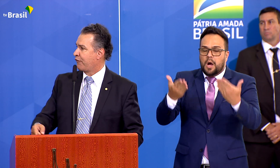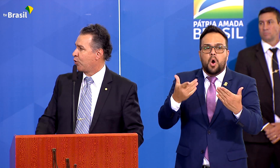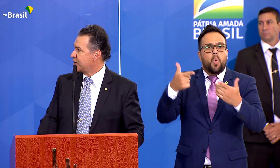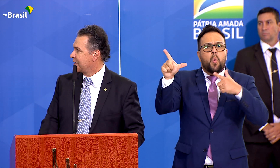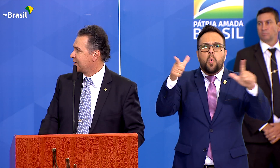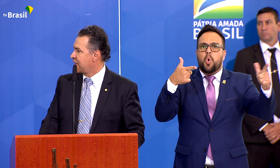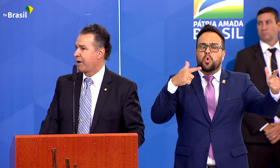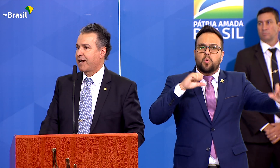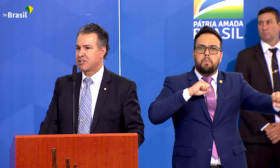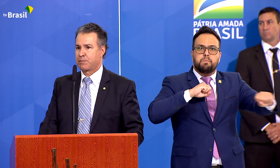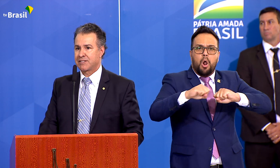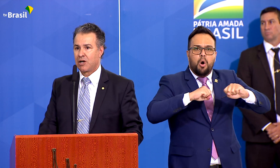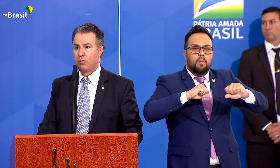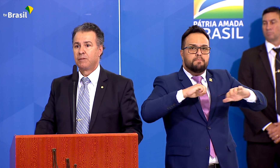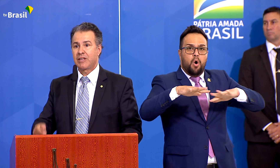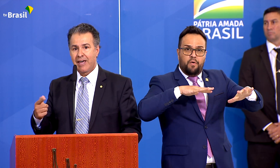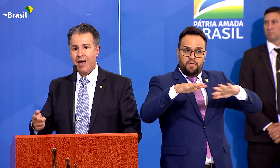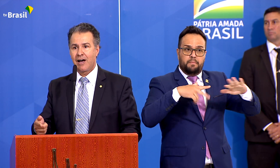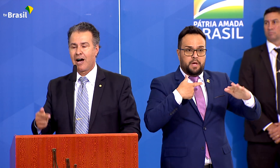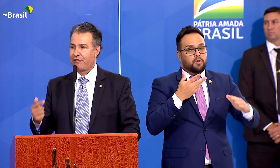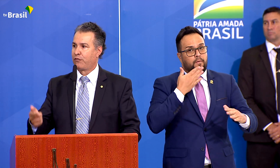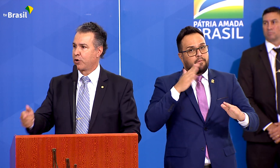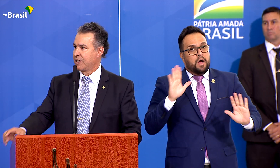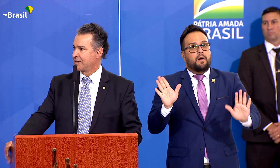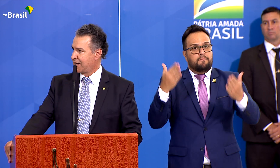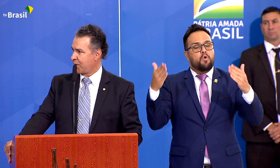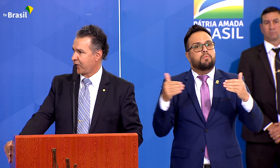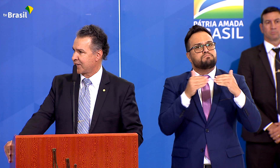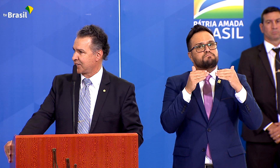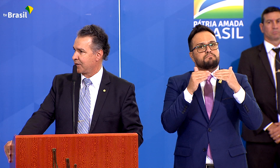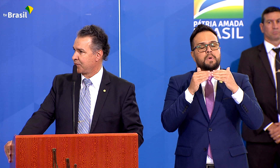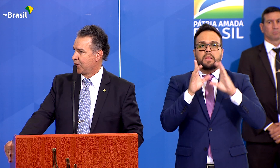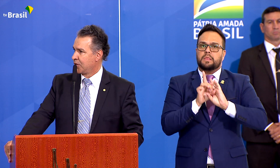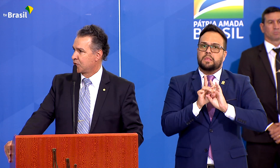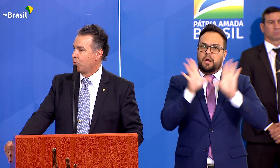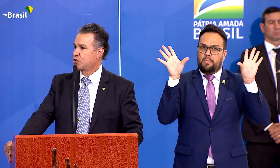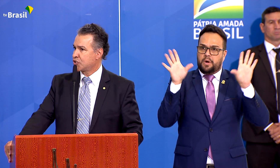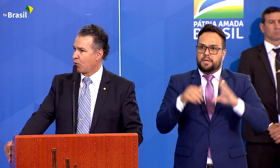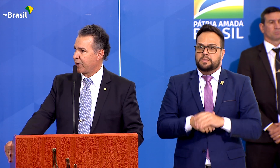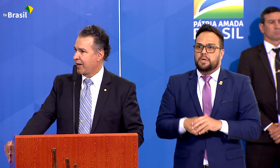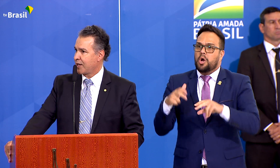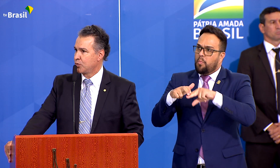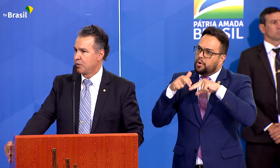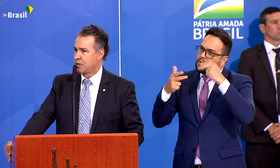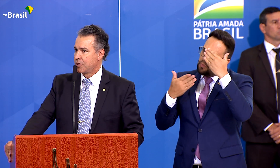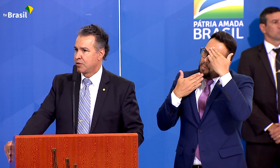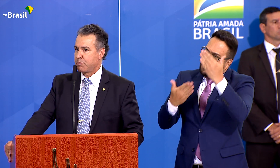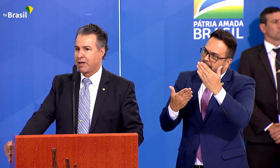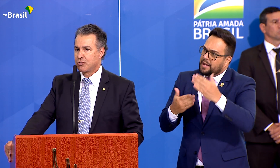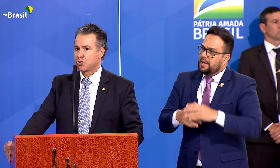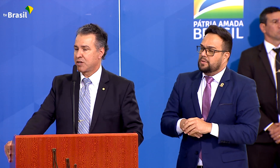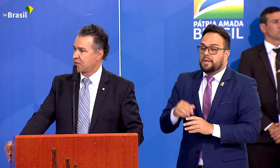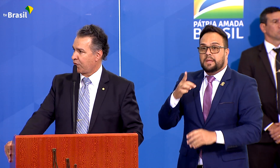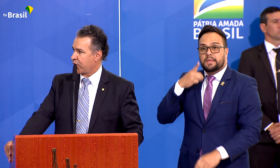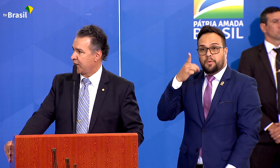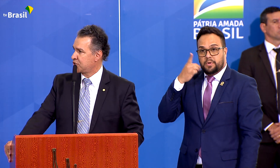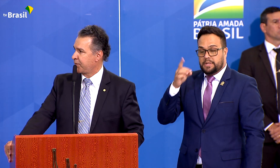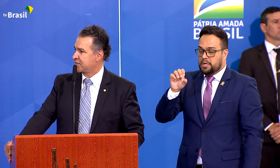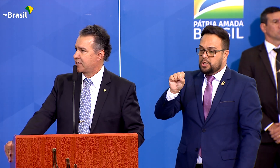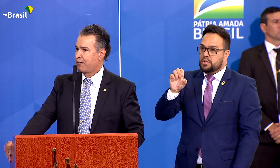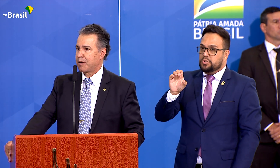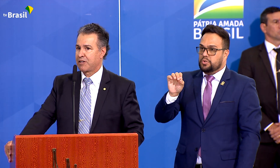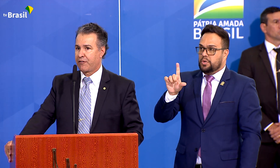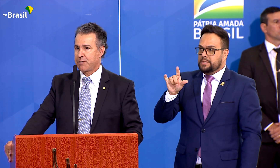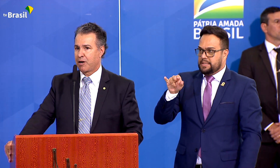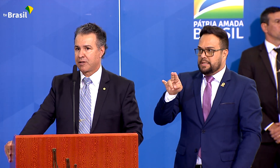houverem a favor da liberdade de expressão que é a favor da Democracia estão Muitíssimo obrigado Deputado Sóstenes